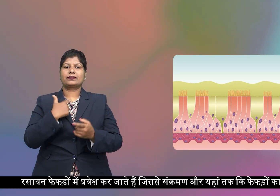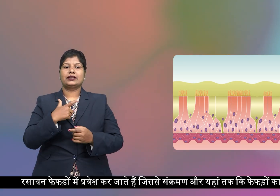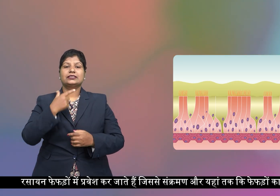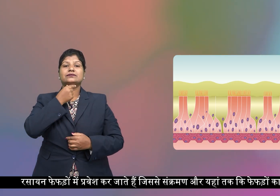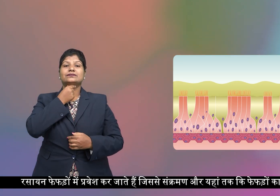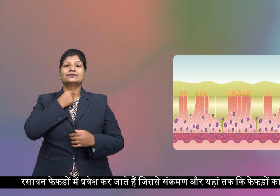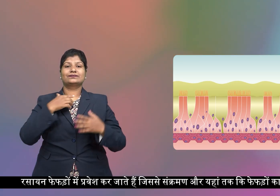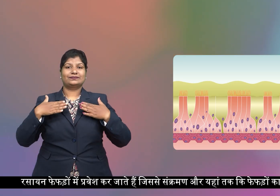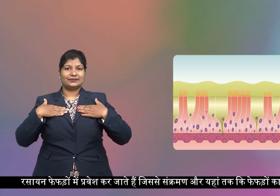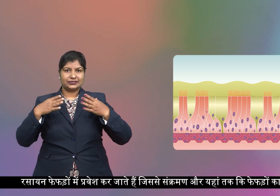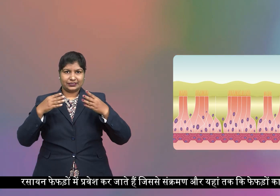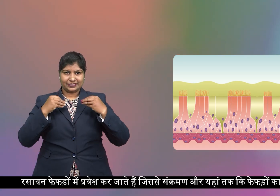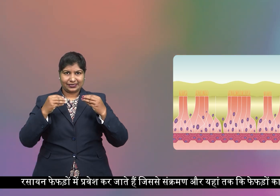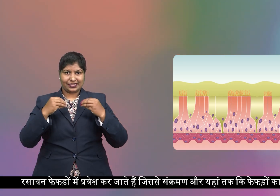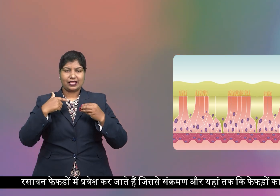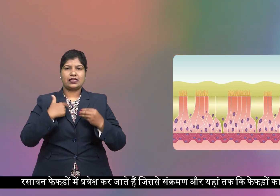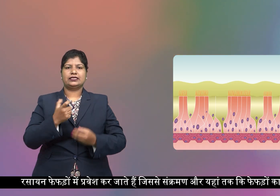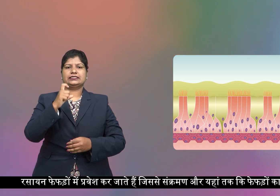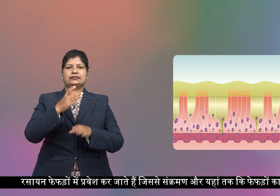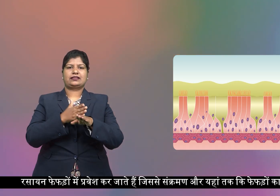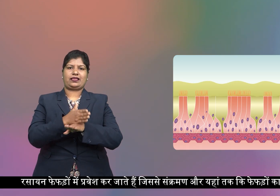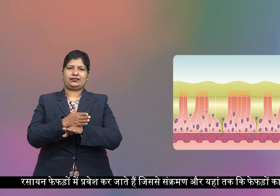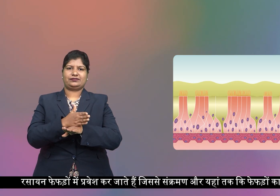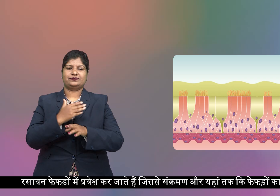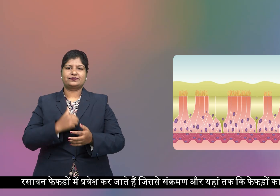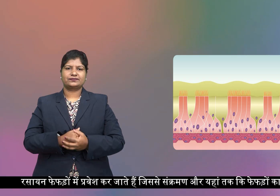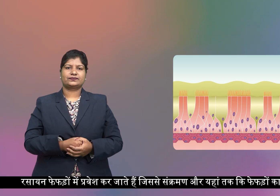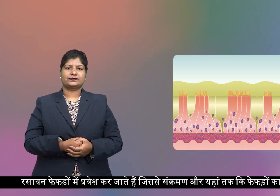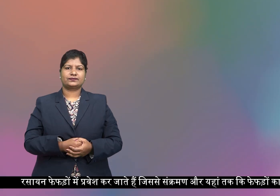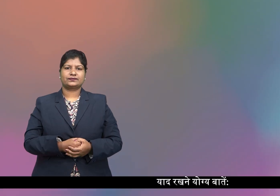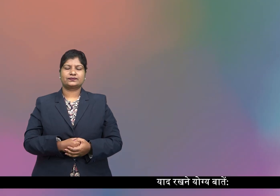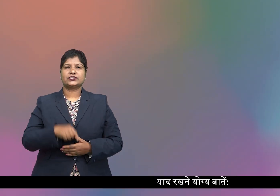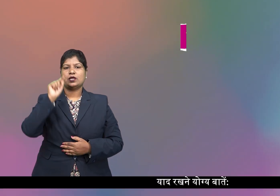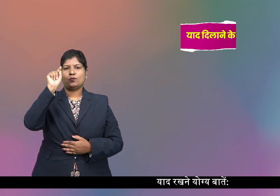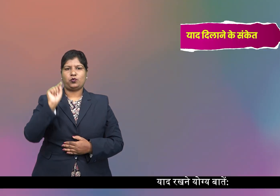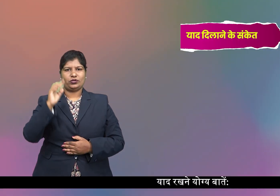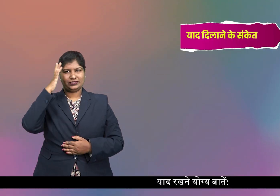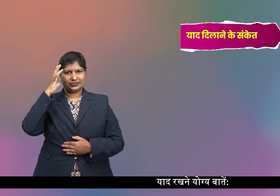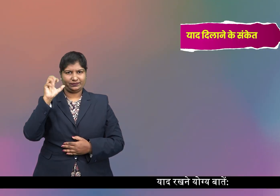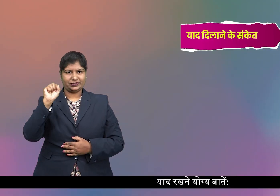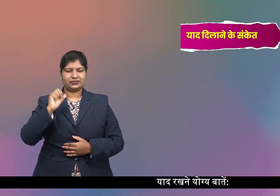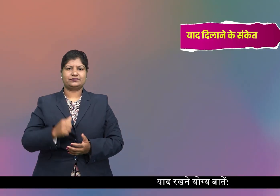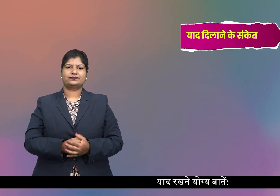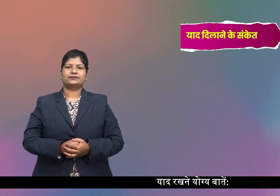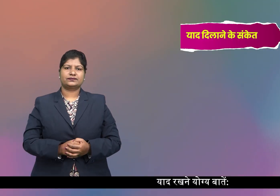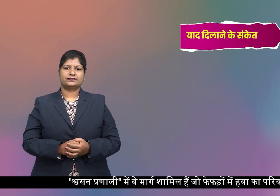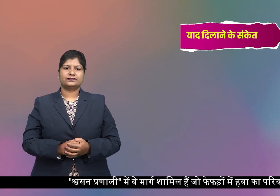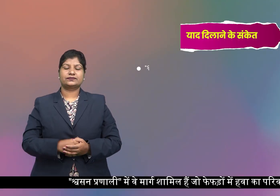यहाँ तक कि फेफड़ों का कैंसर का कारण बनते हैं। याद रखने योग्य बातें।